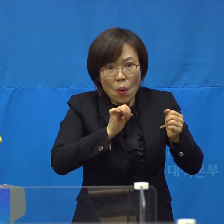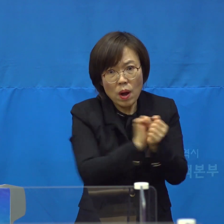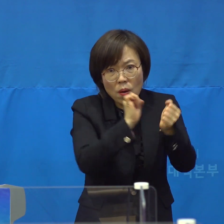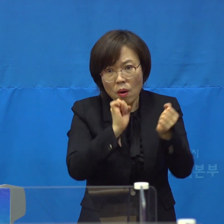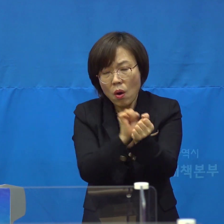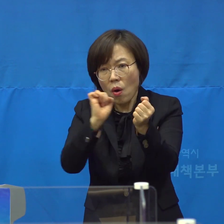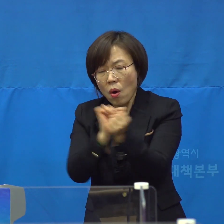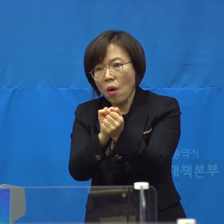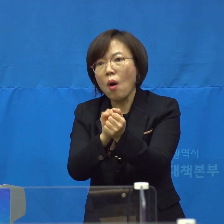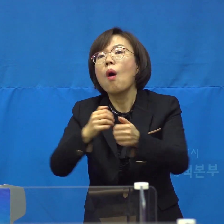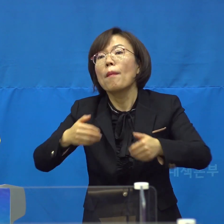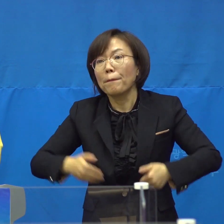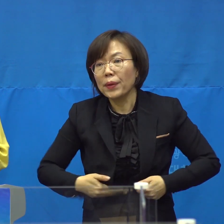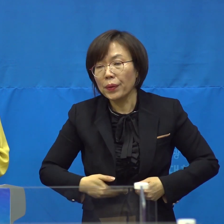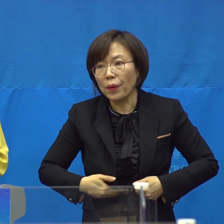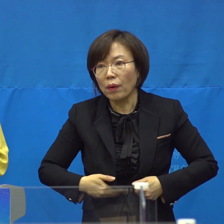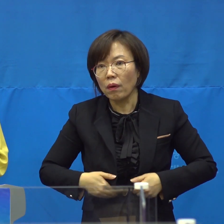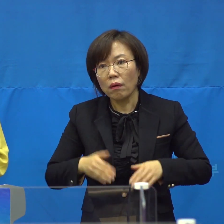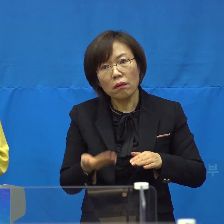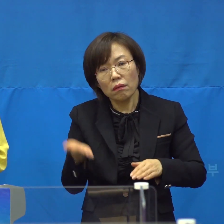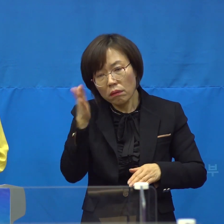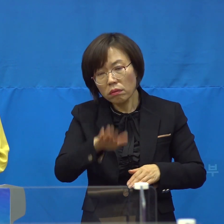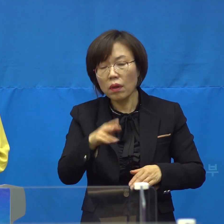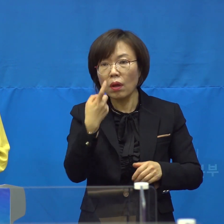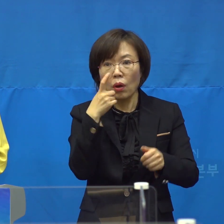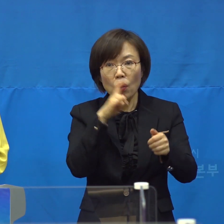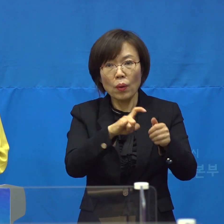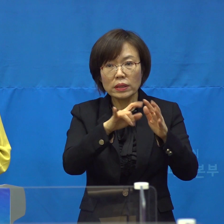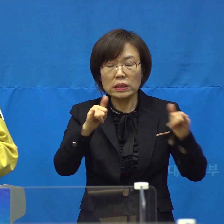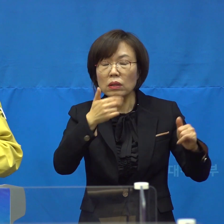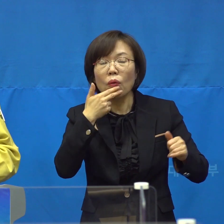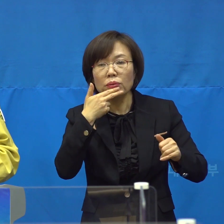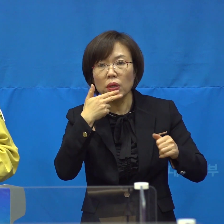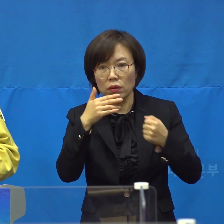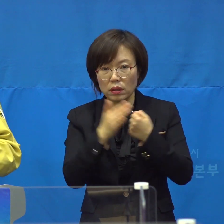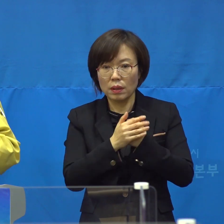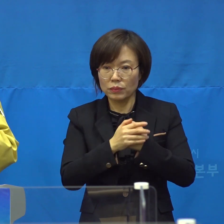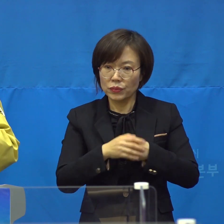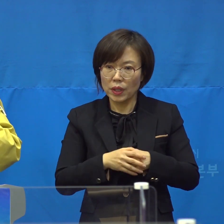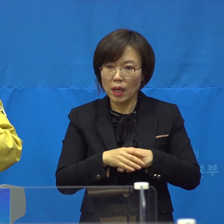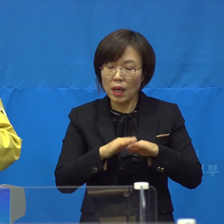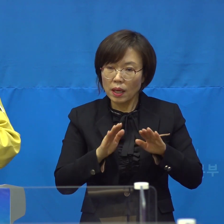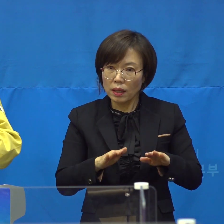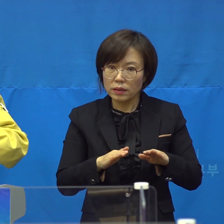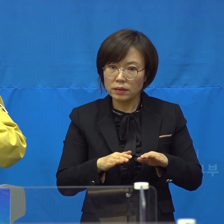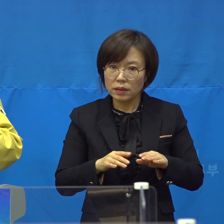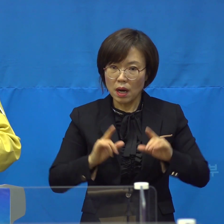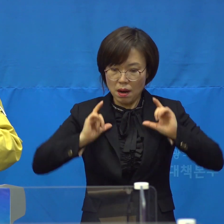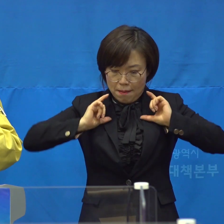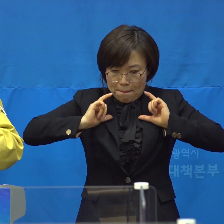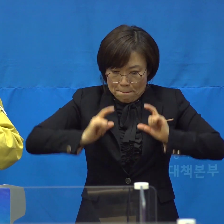이상의 확진자들이 나와야 되는데 그건 아니거든요. 그렇고 이분들이